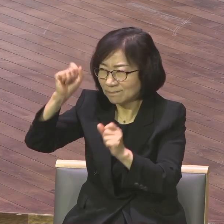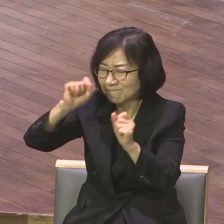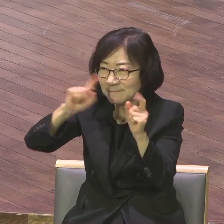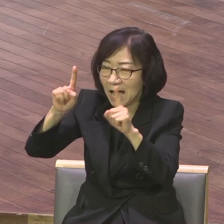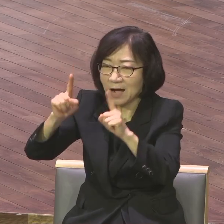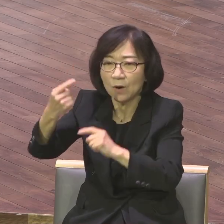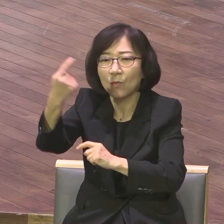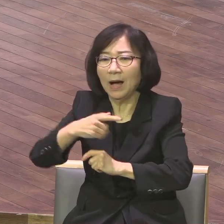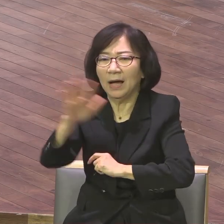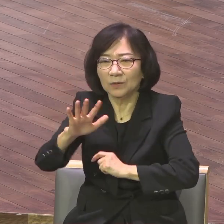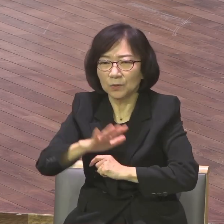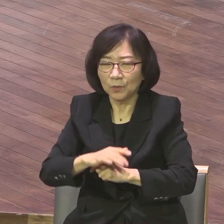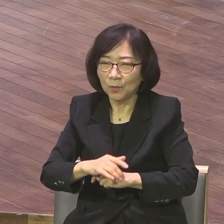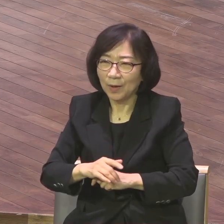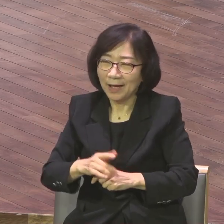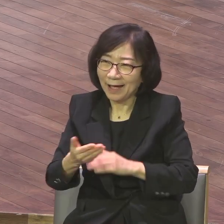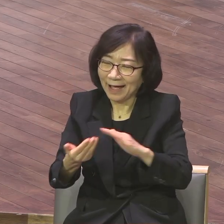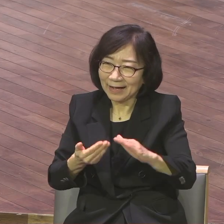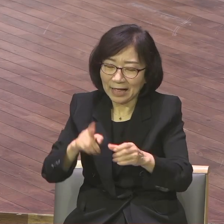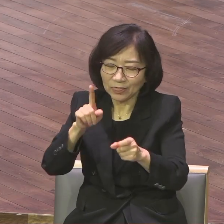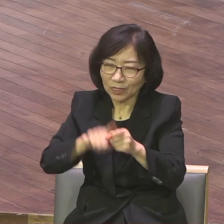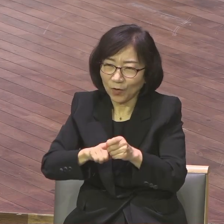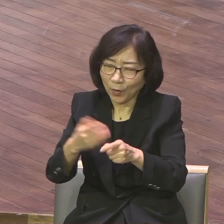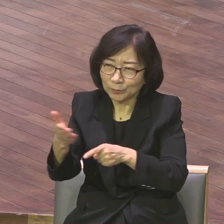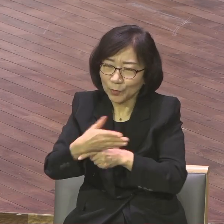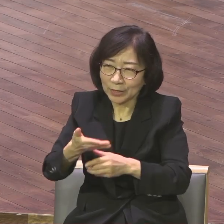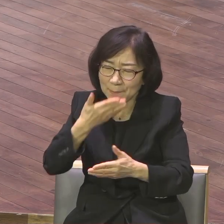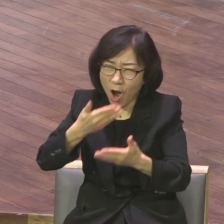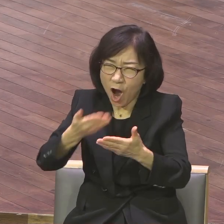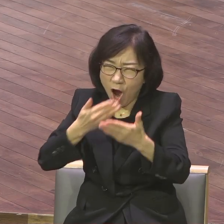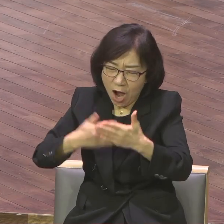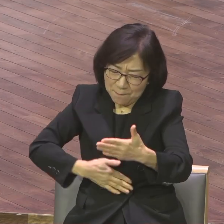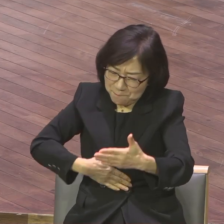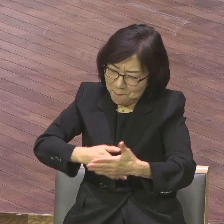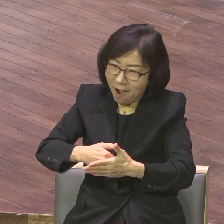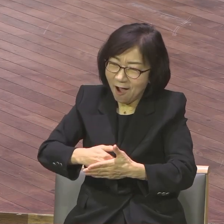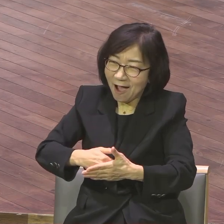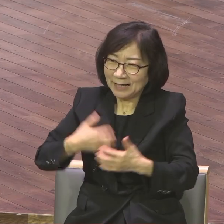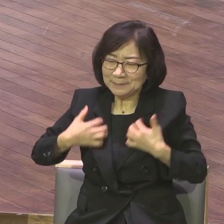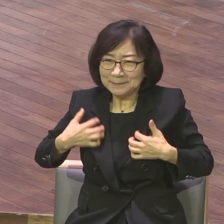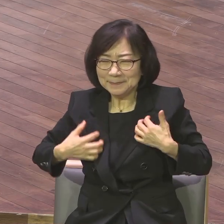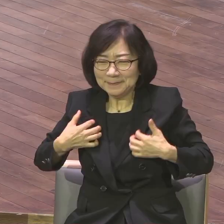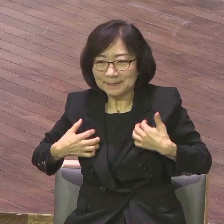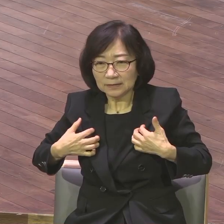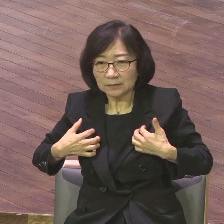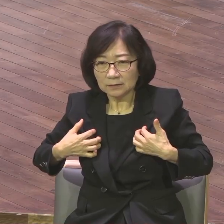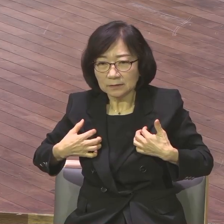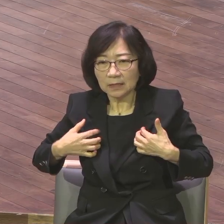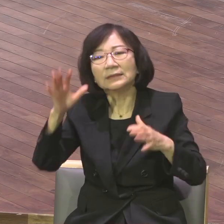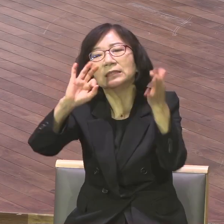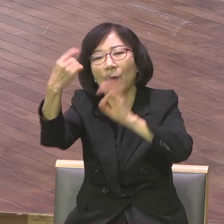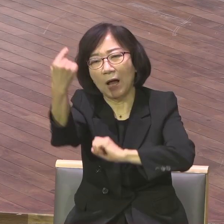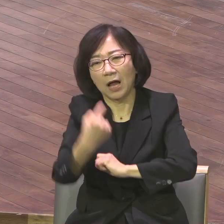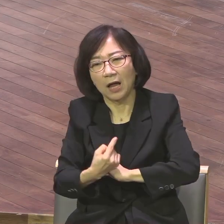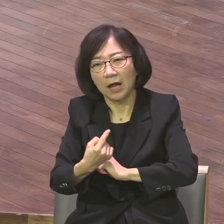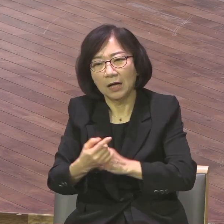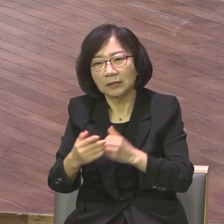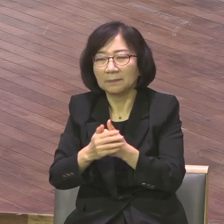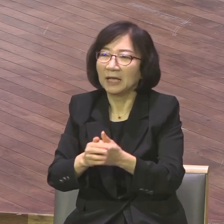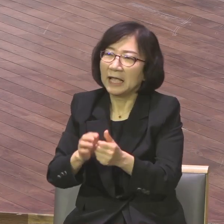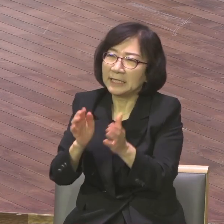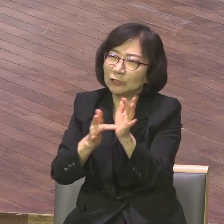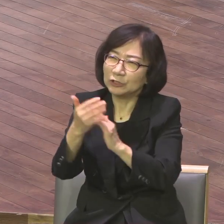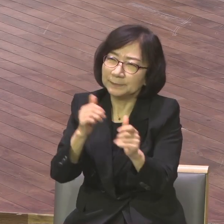배부른 것에 대해서 찾아온 것입니다. 오늘 또 예수님 찾아가서 배부르게 음식을 먹을 수